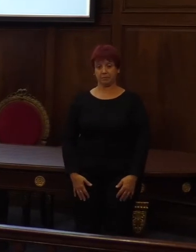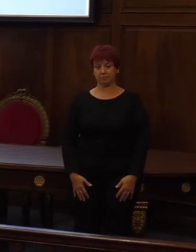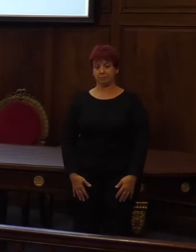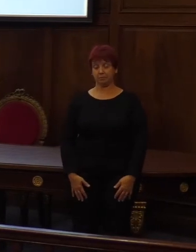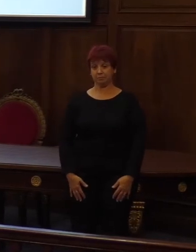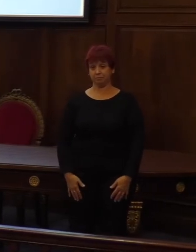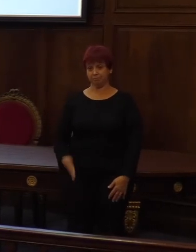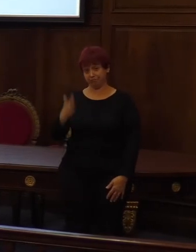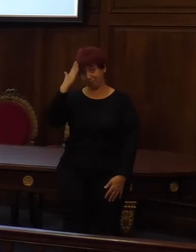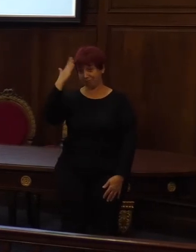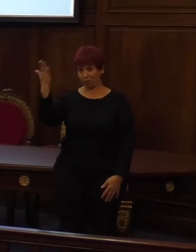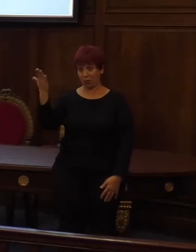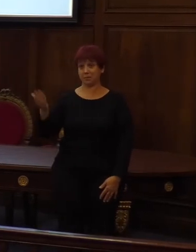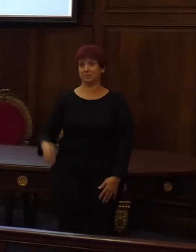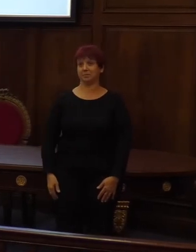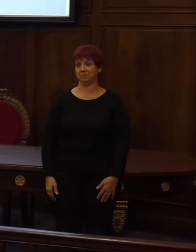Hola.